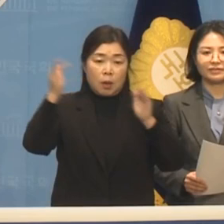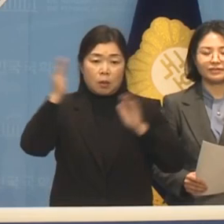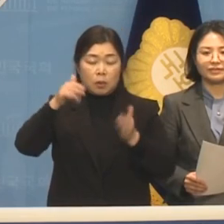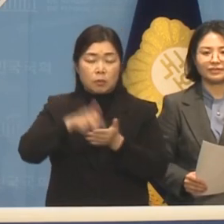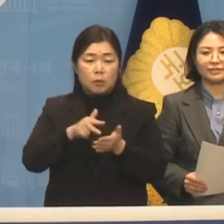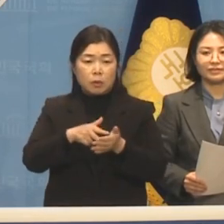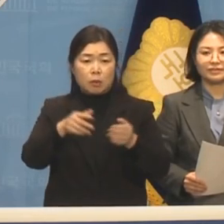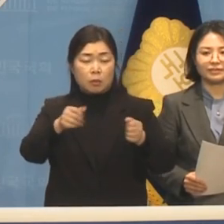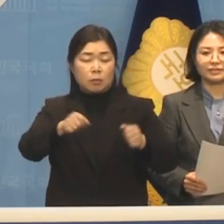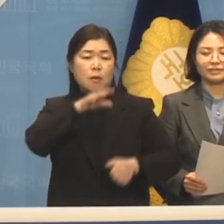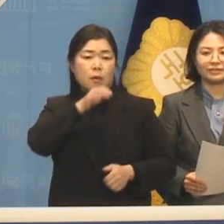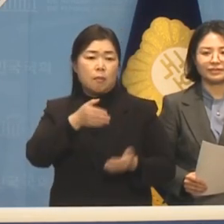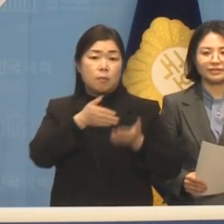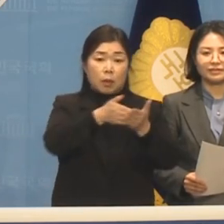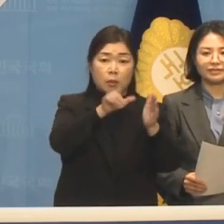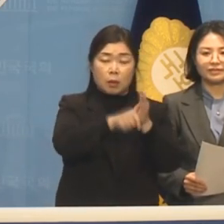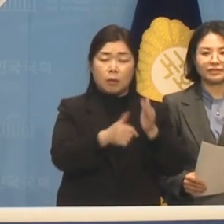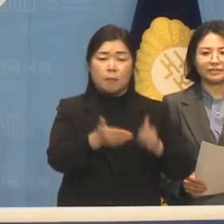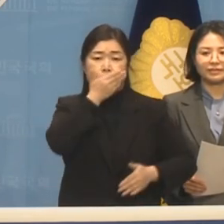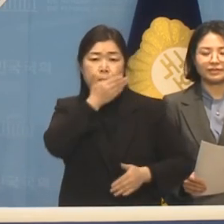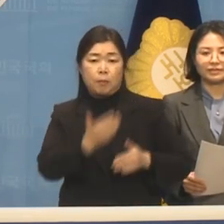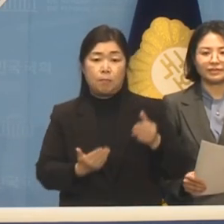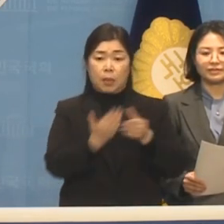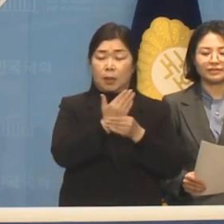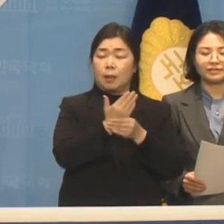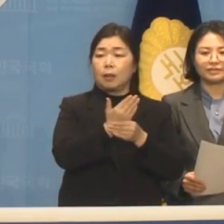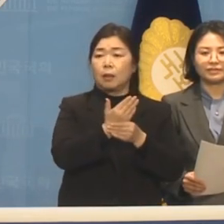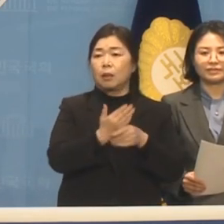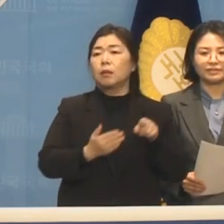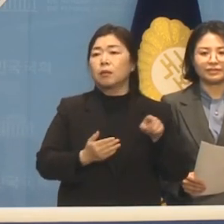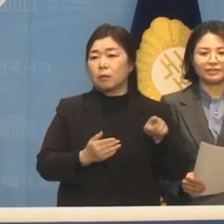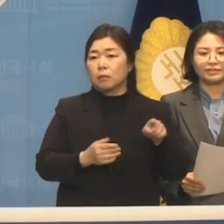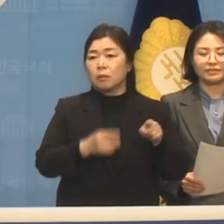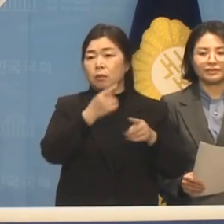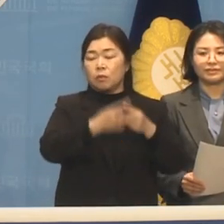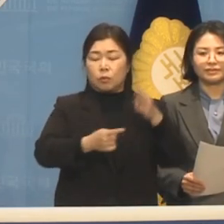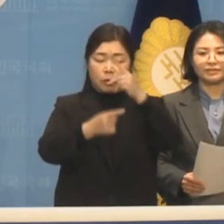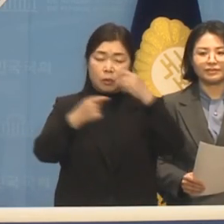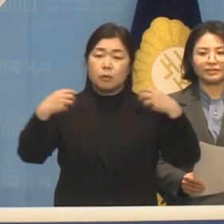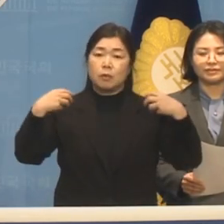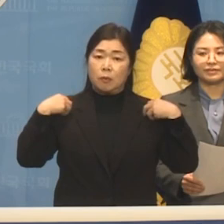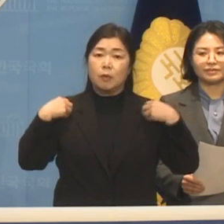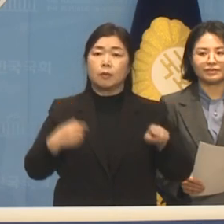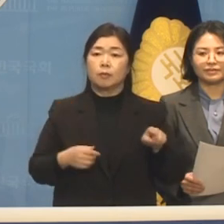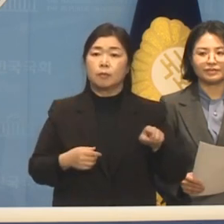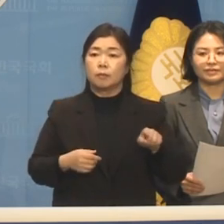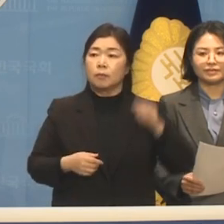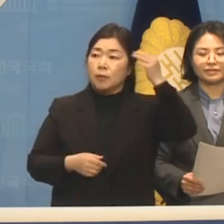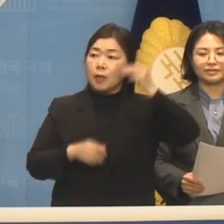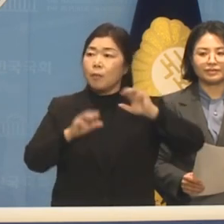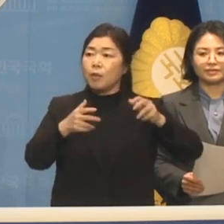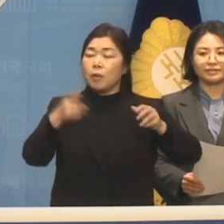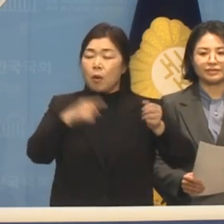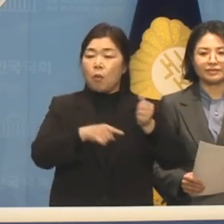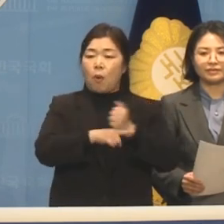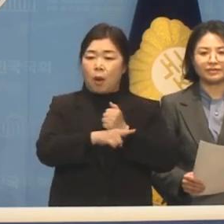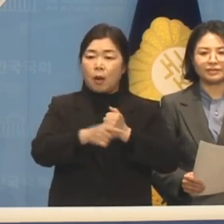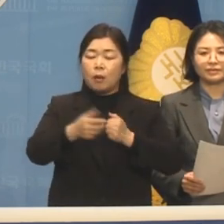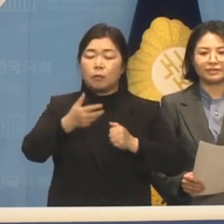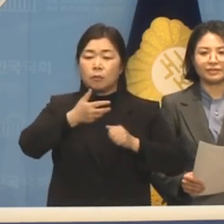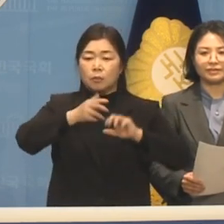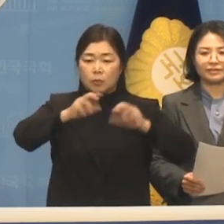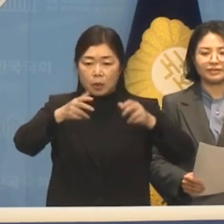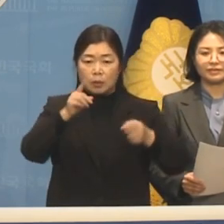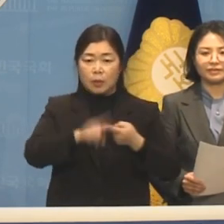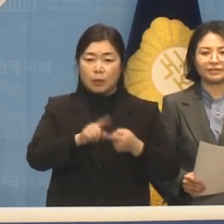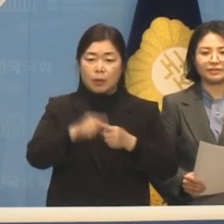항의 발언을 입틀막 사건으로 막아버린 윤석열 정권은 대한민국의 과학 입국에 대한